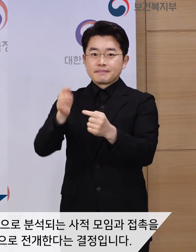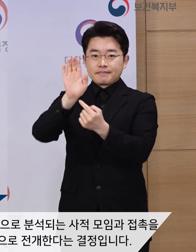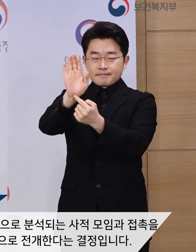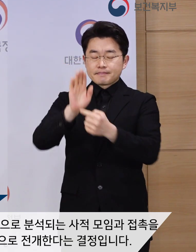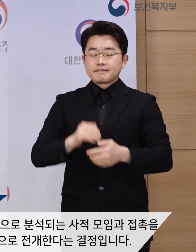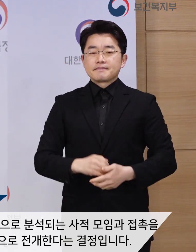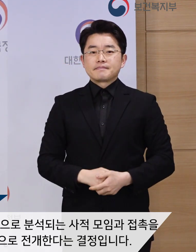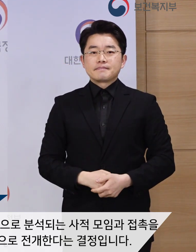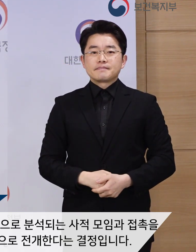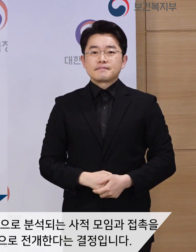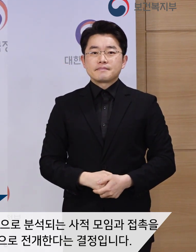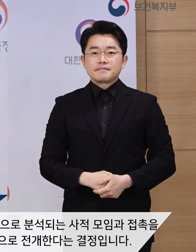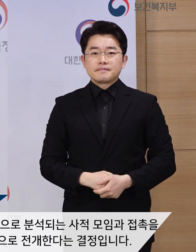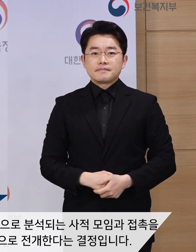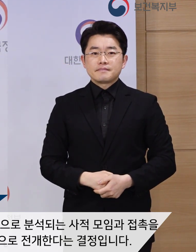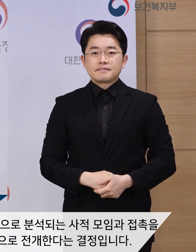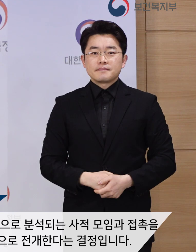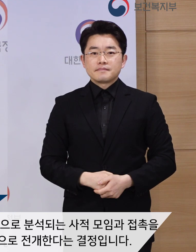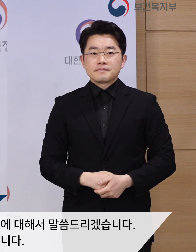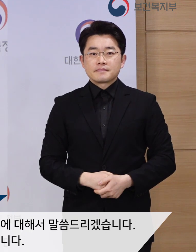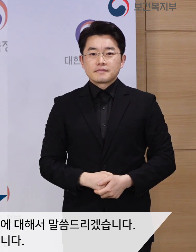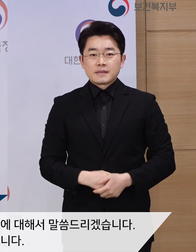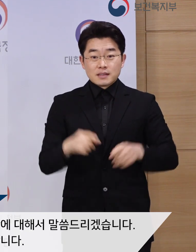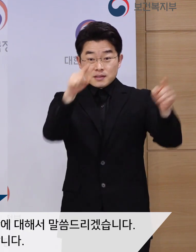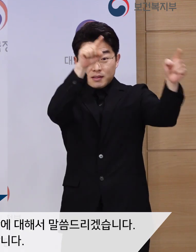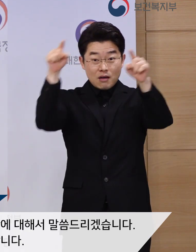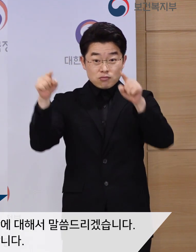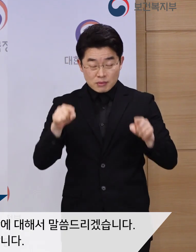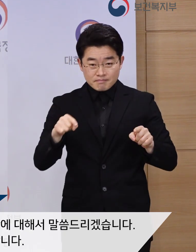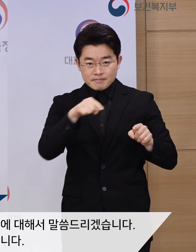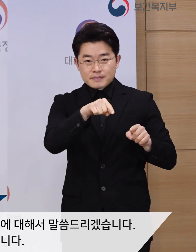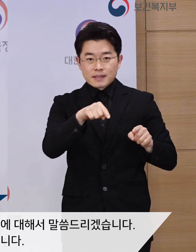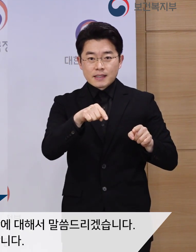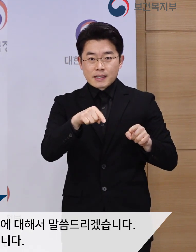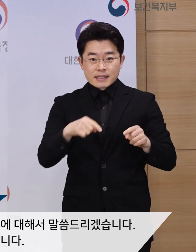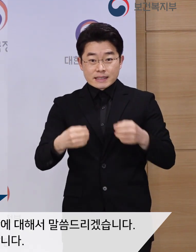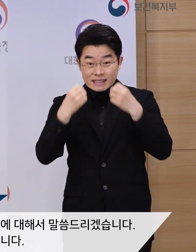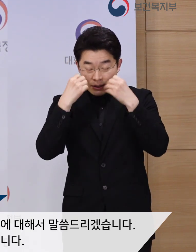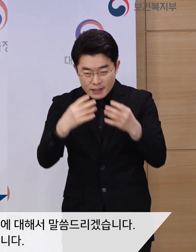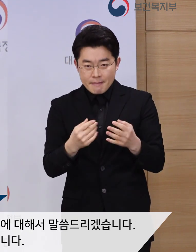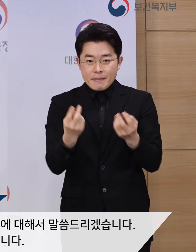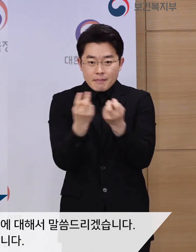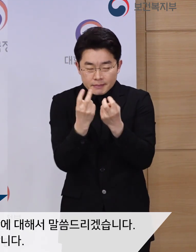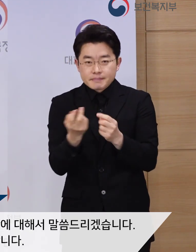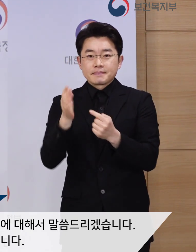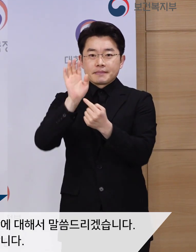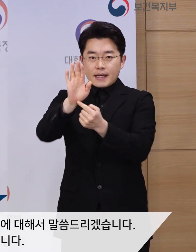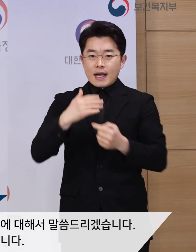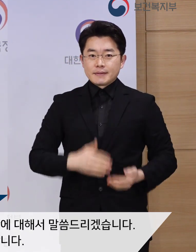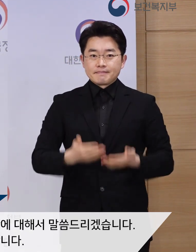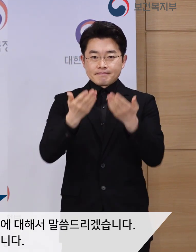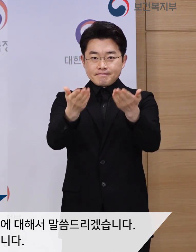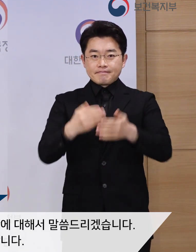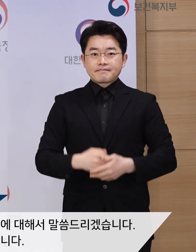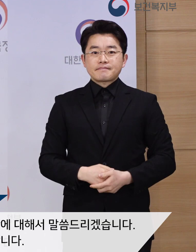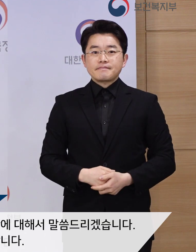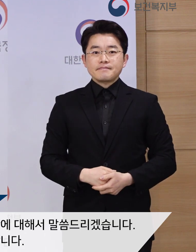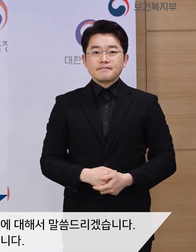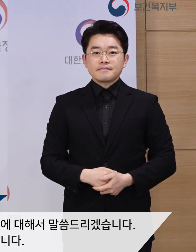집중적으로 전개한다는 결정입니다. 이에 따라 전국적으로 새롭게 적용되는 조치사항에 대해서